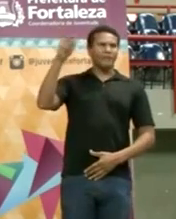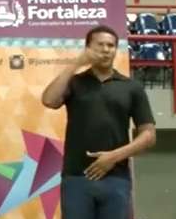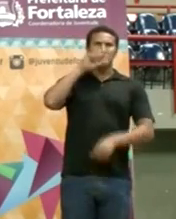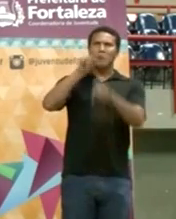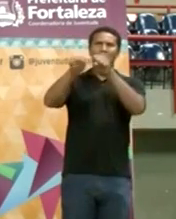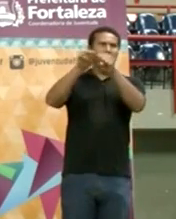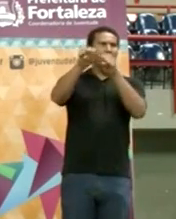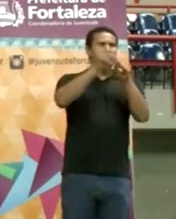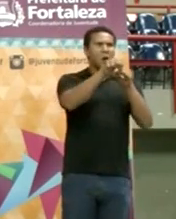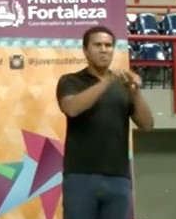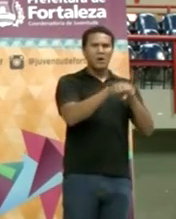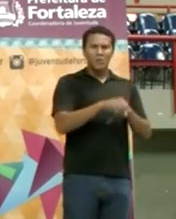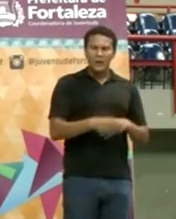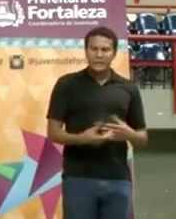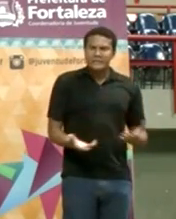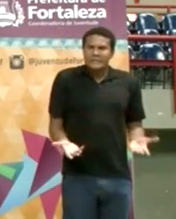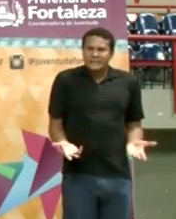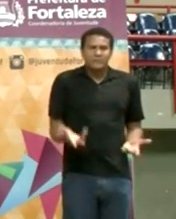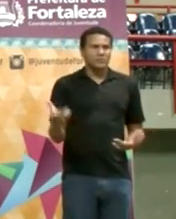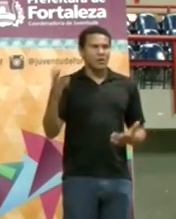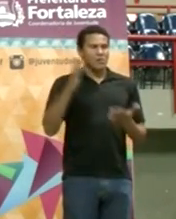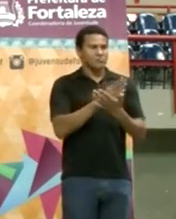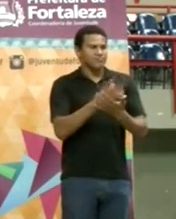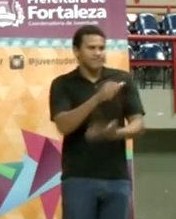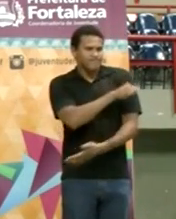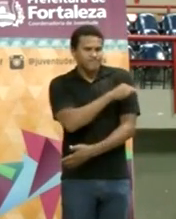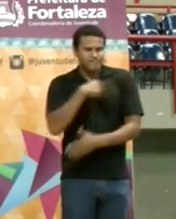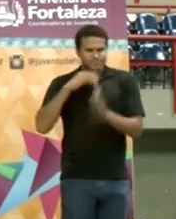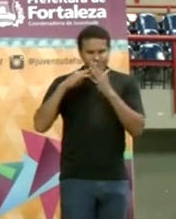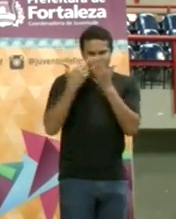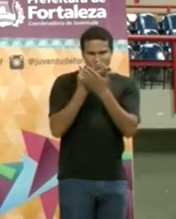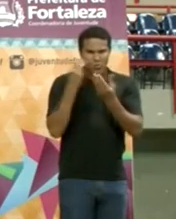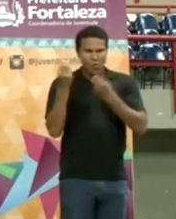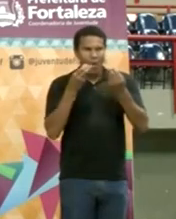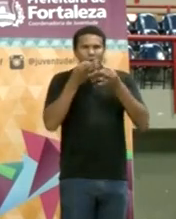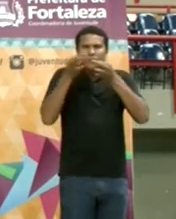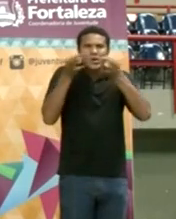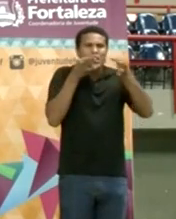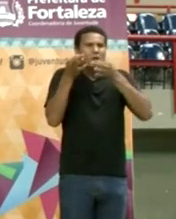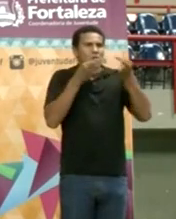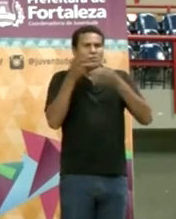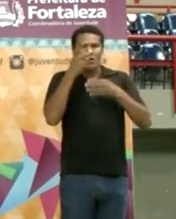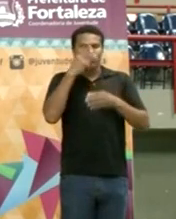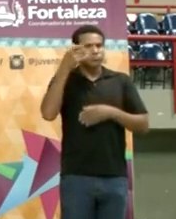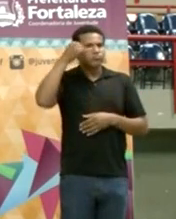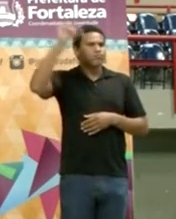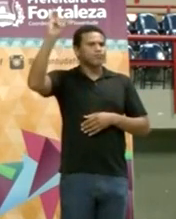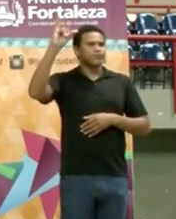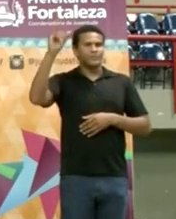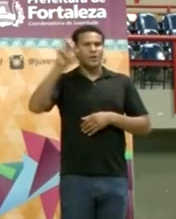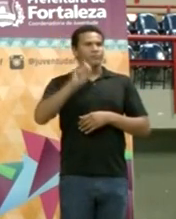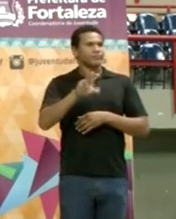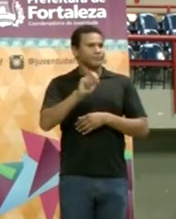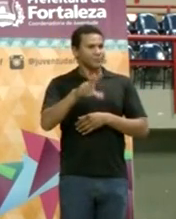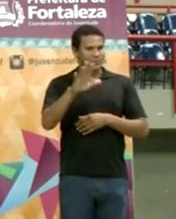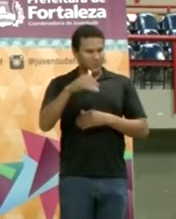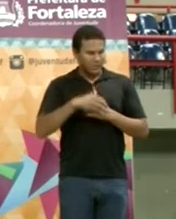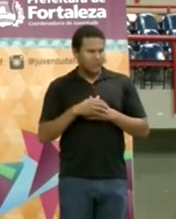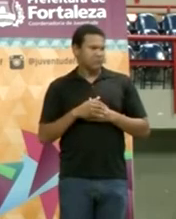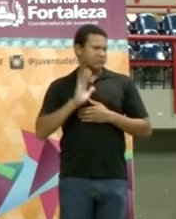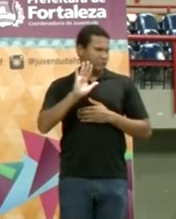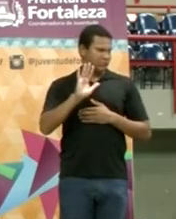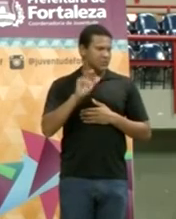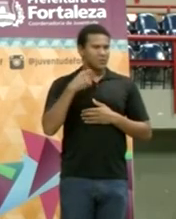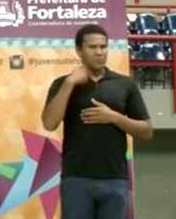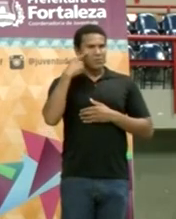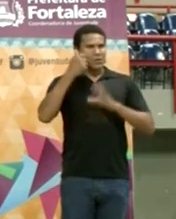alguns alunos de um colégio sugeriram medidas radicais para combater o vírus dessa terrível doença. Considerando que este agente infeccioso apresenta